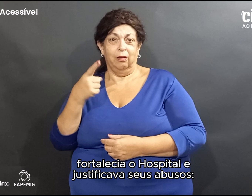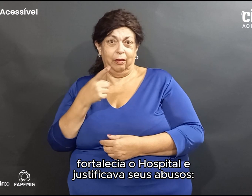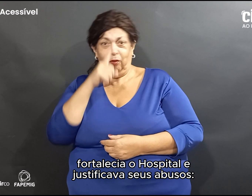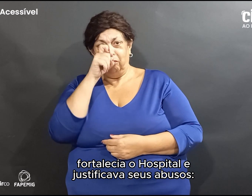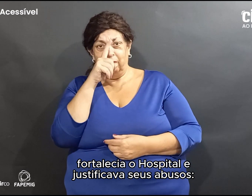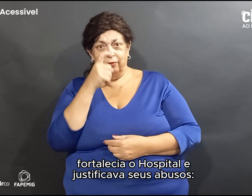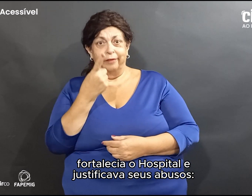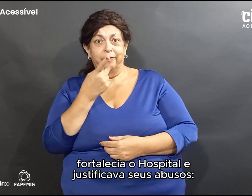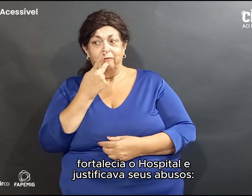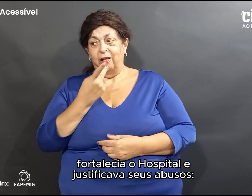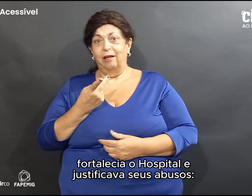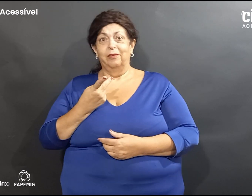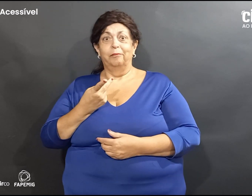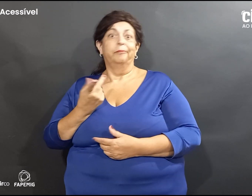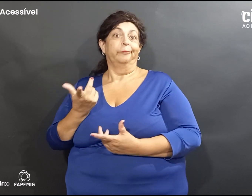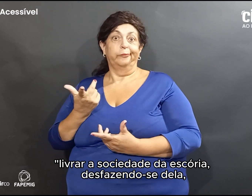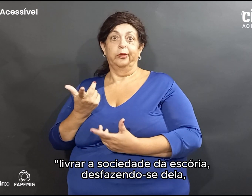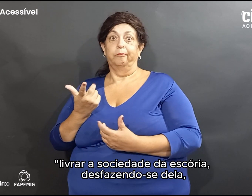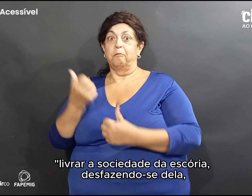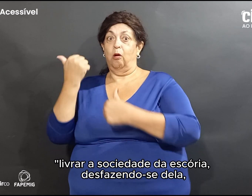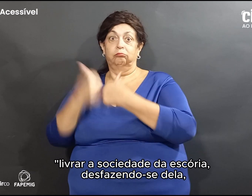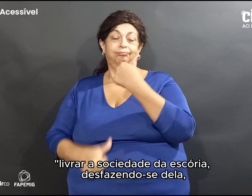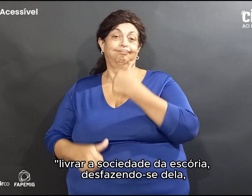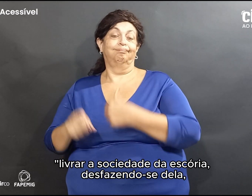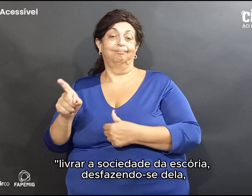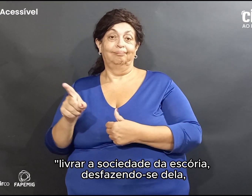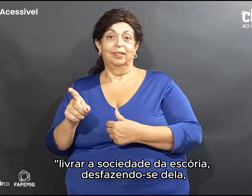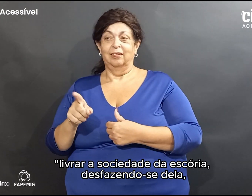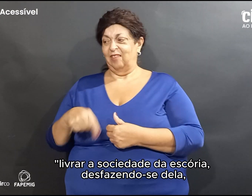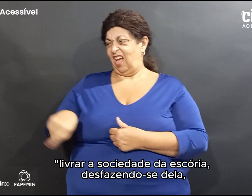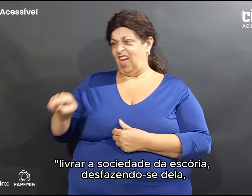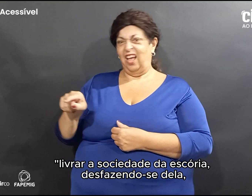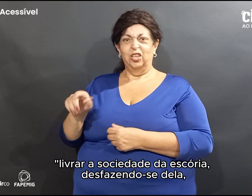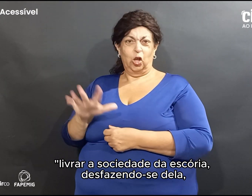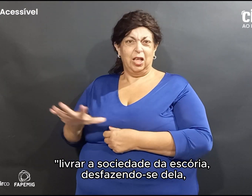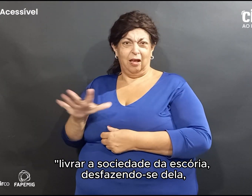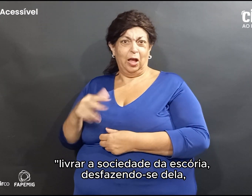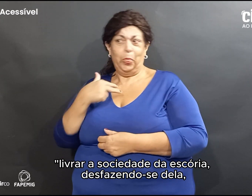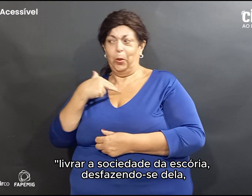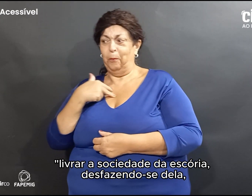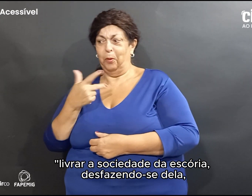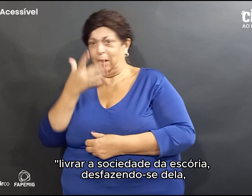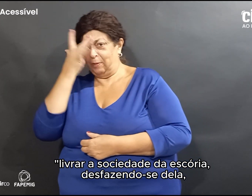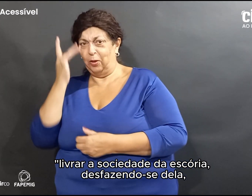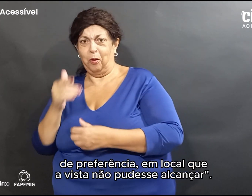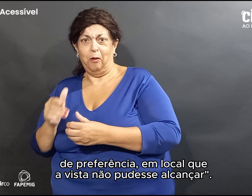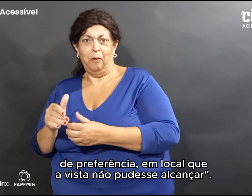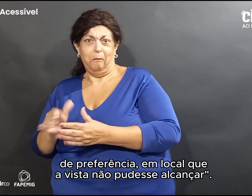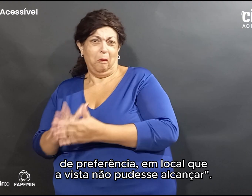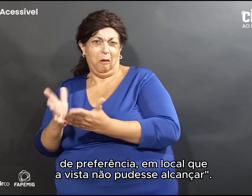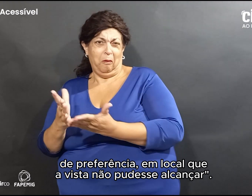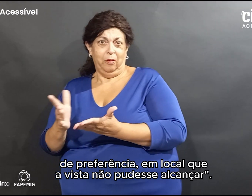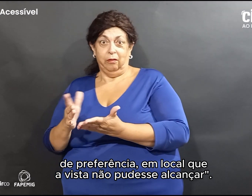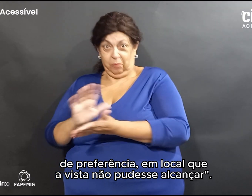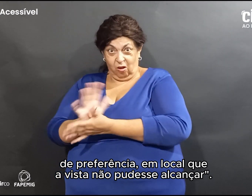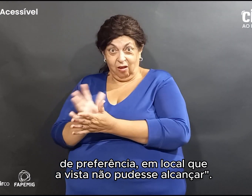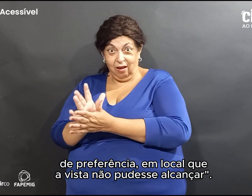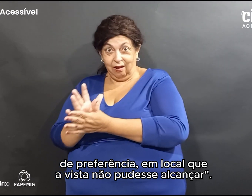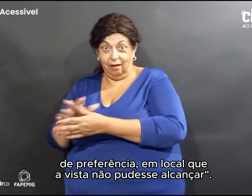justificava seus abusos. Livrar a sociedade da escória, desfazendo-se dela de preferência em local que a vista